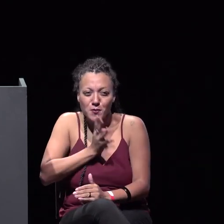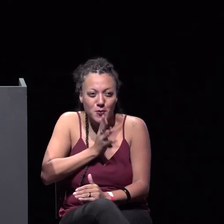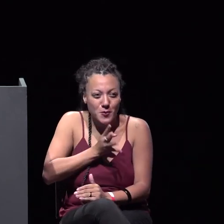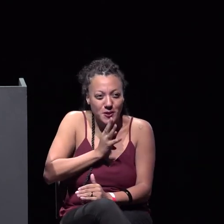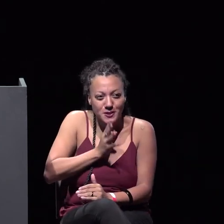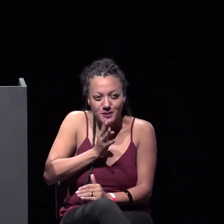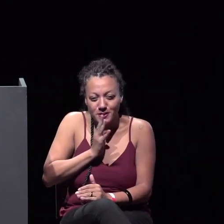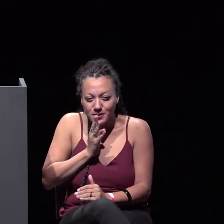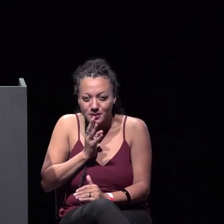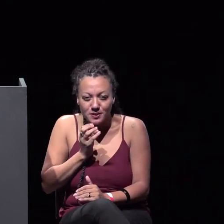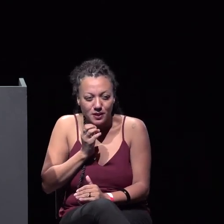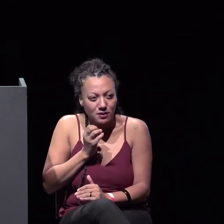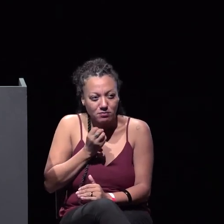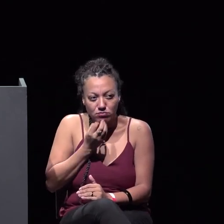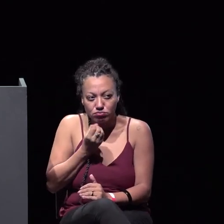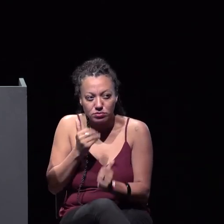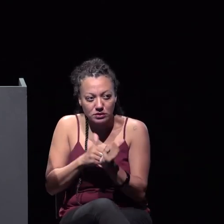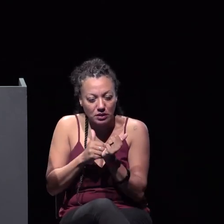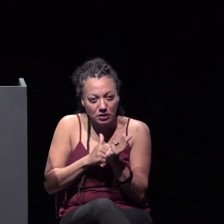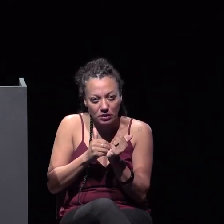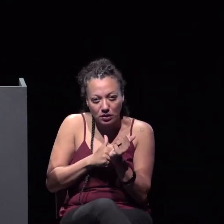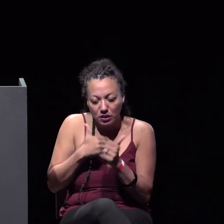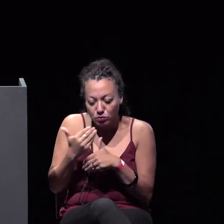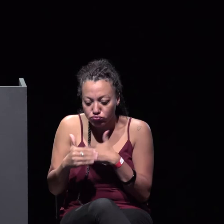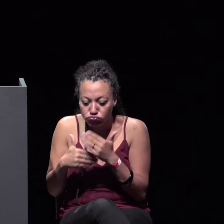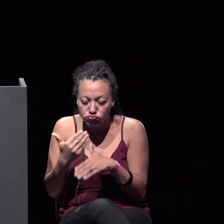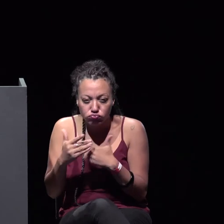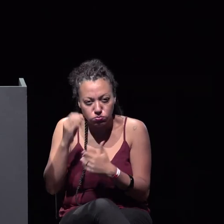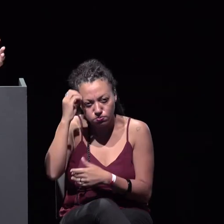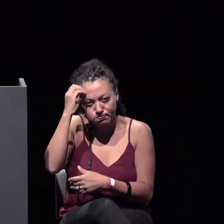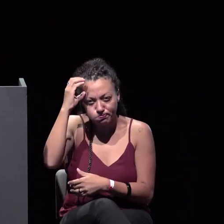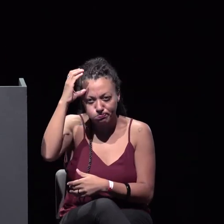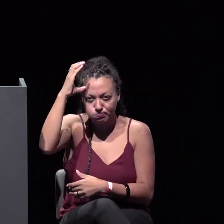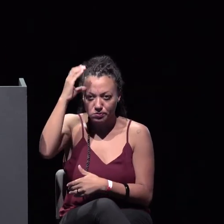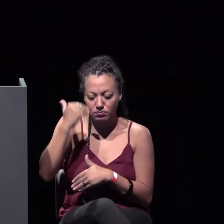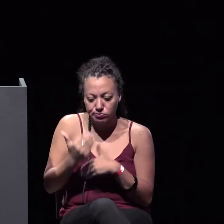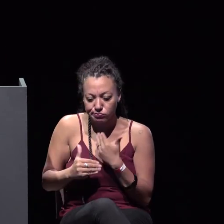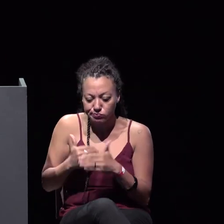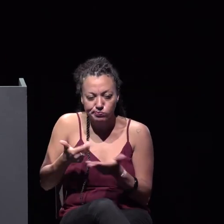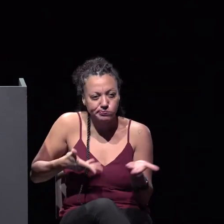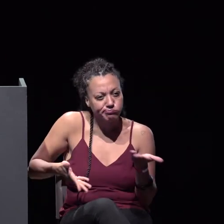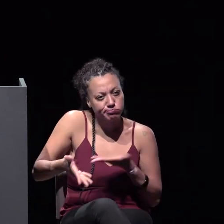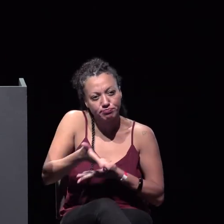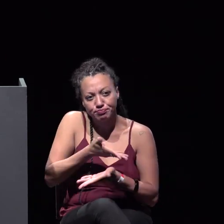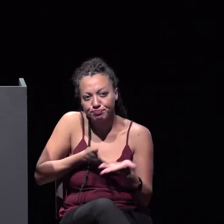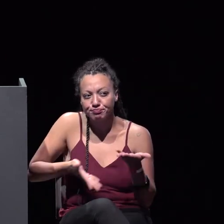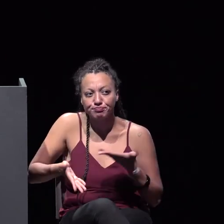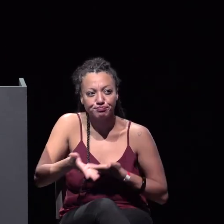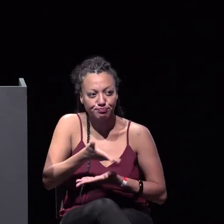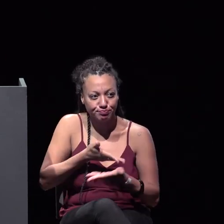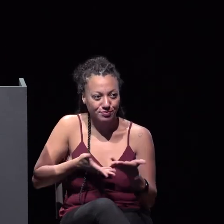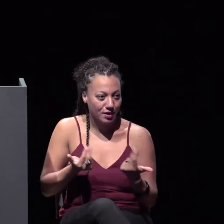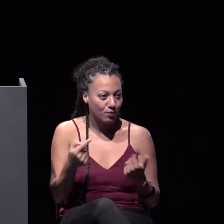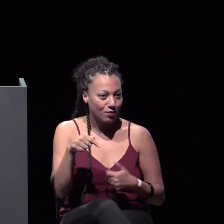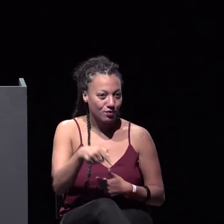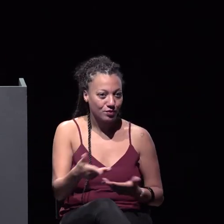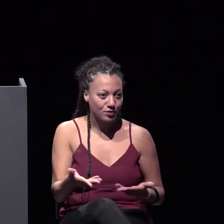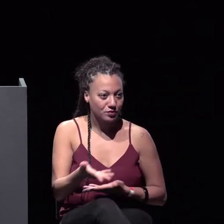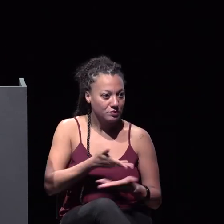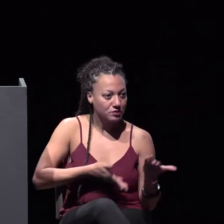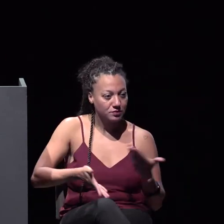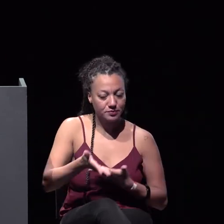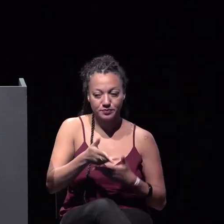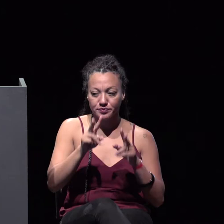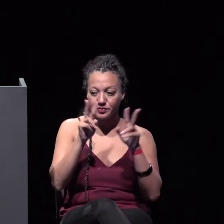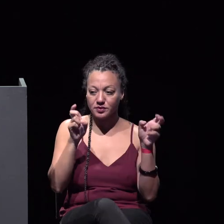permanecer ali todos os segredos da religião esse conhecimento ele é compartilhado né o pouco que a gente está fazendo aqui a